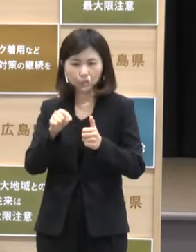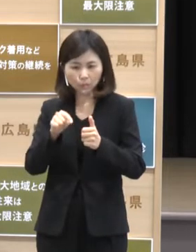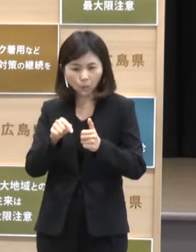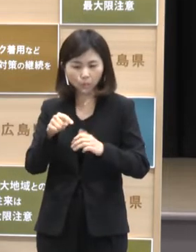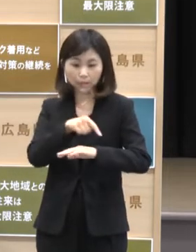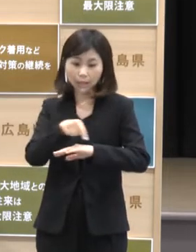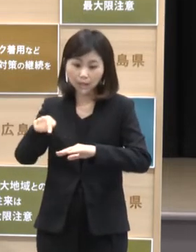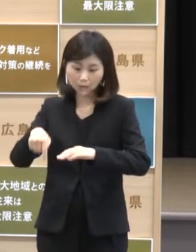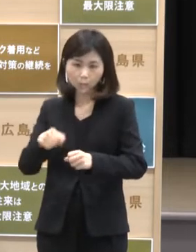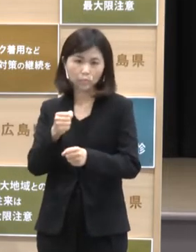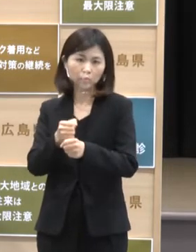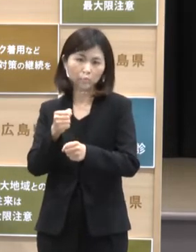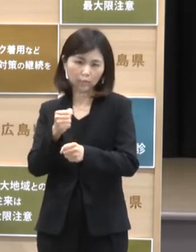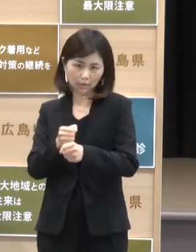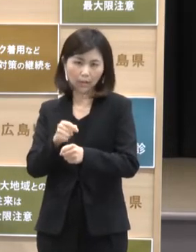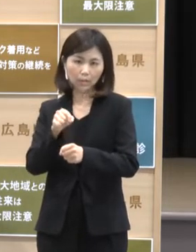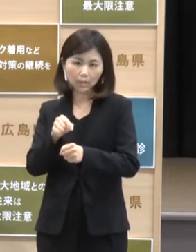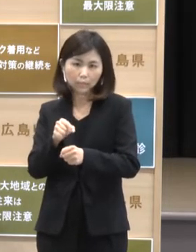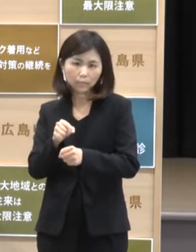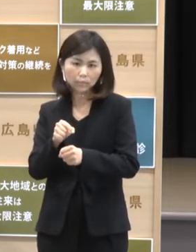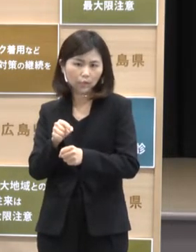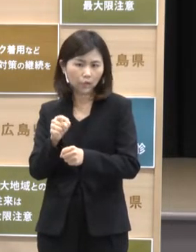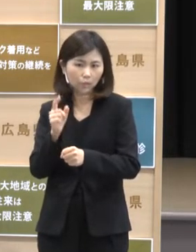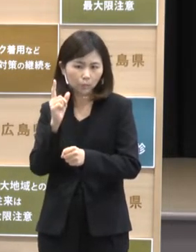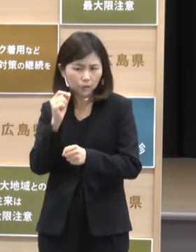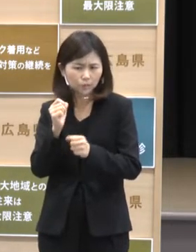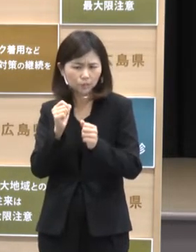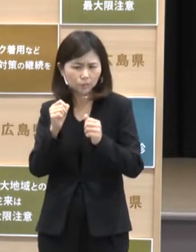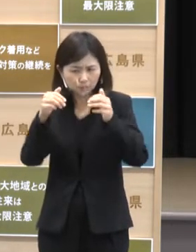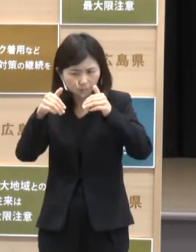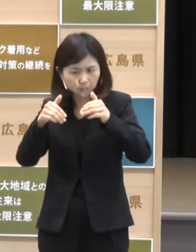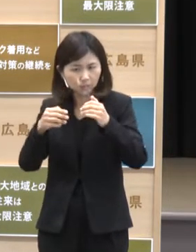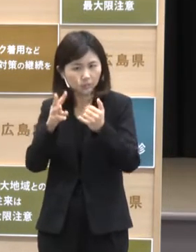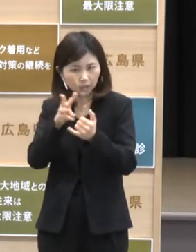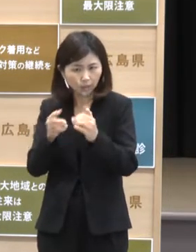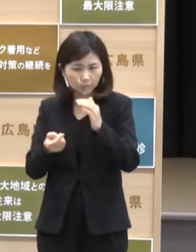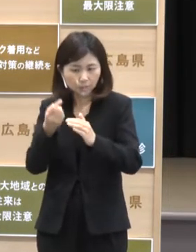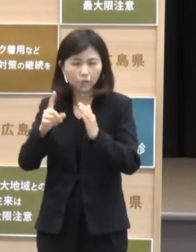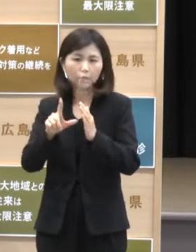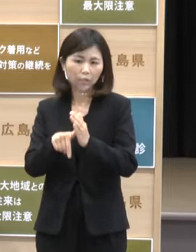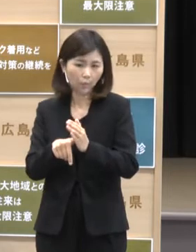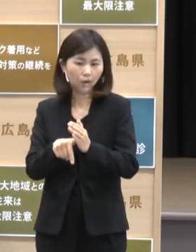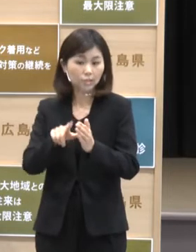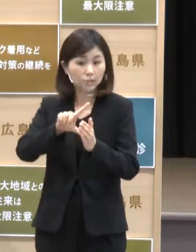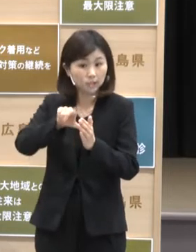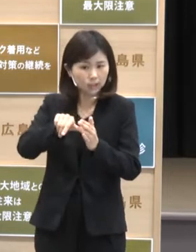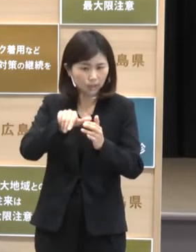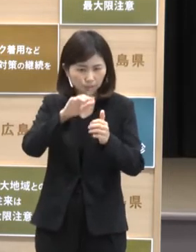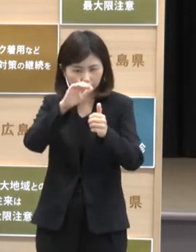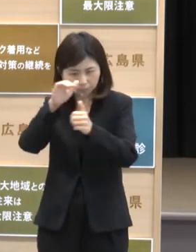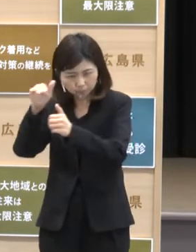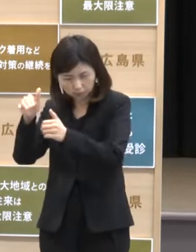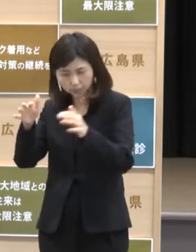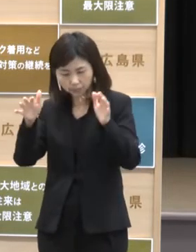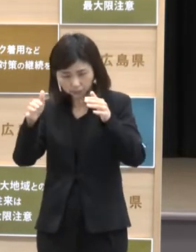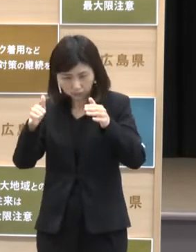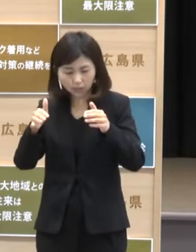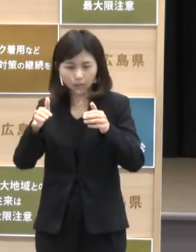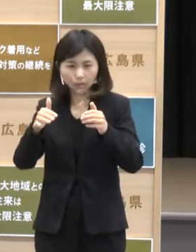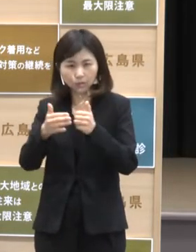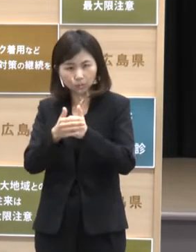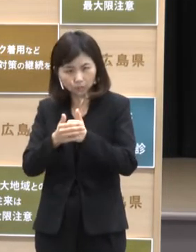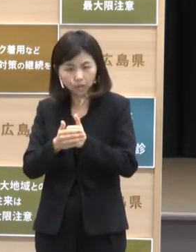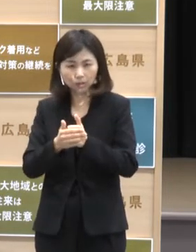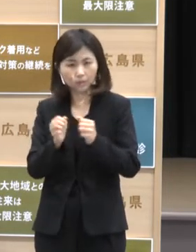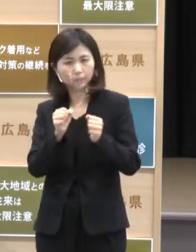きまして、いざという時は地域で声を掛け合って早めの避難を実践していただきますようにお願いを申し上げます